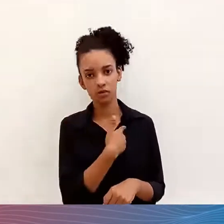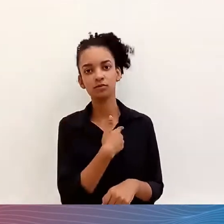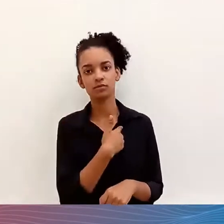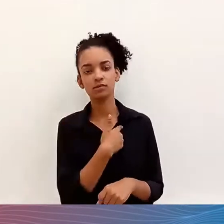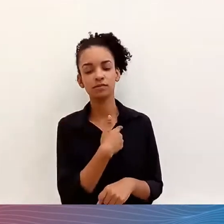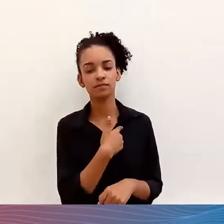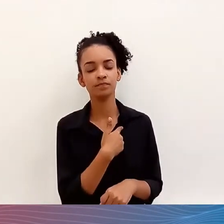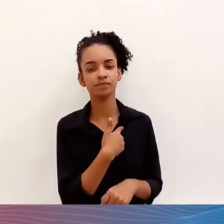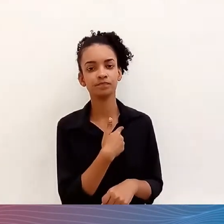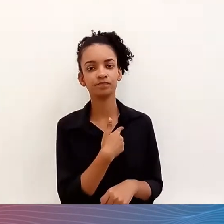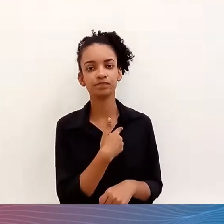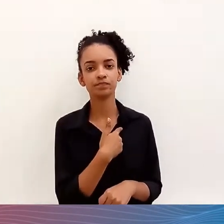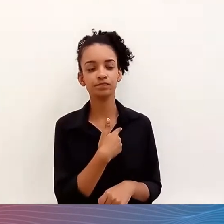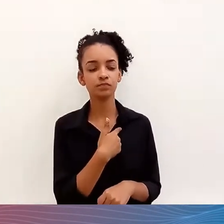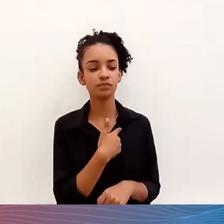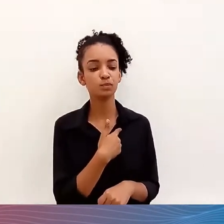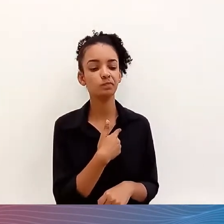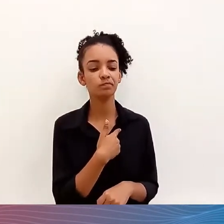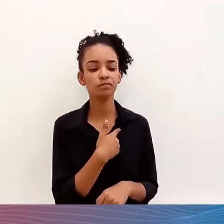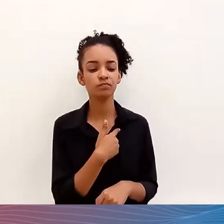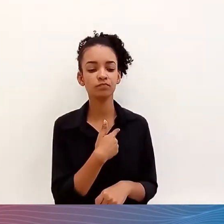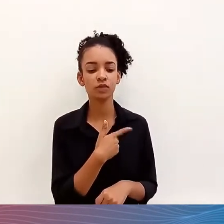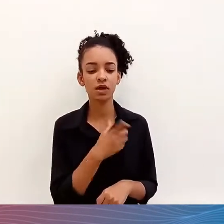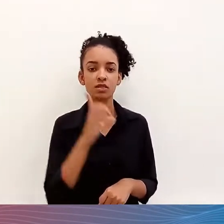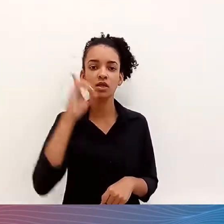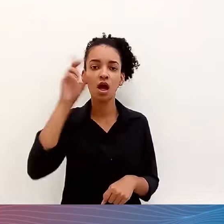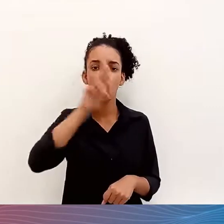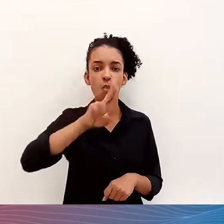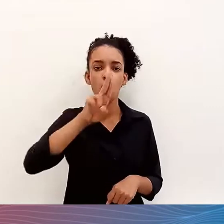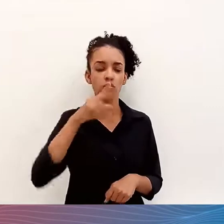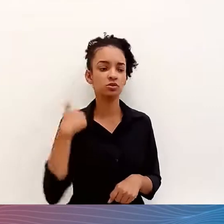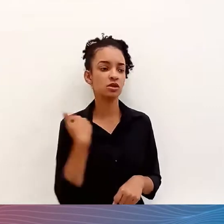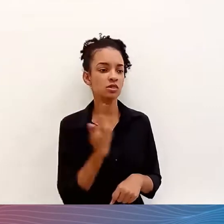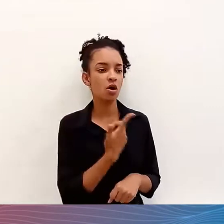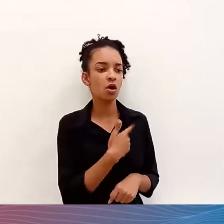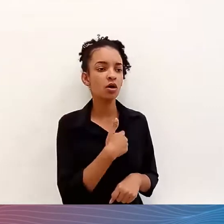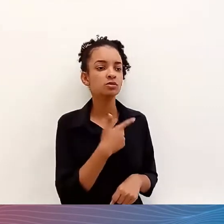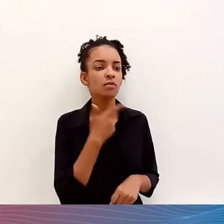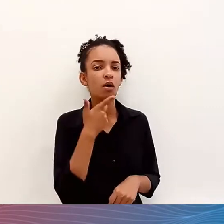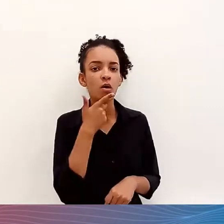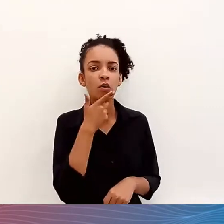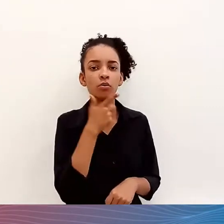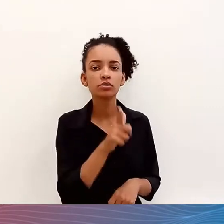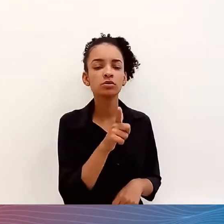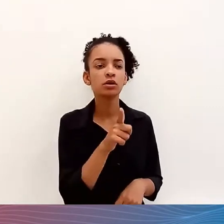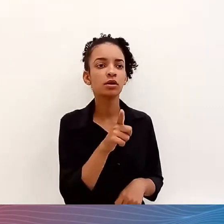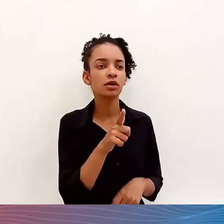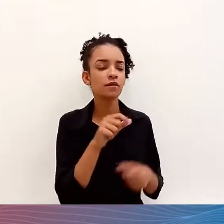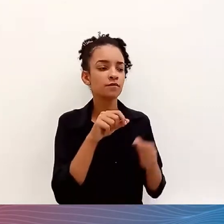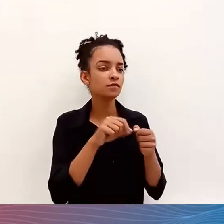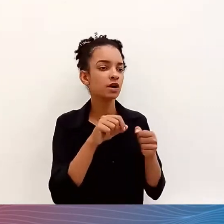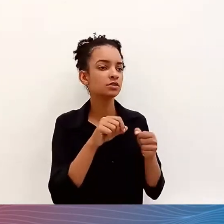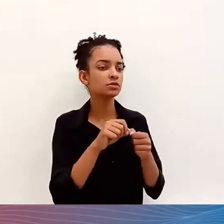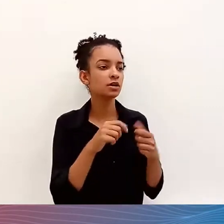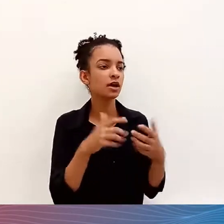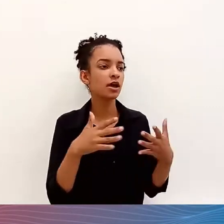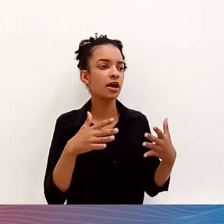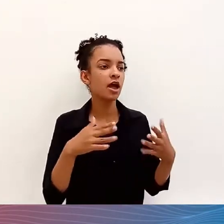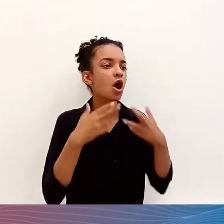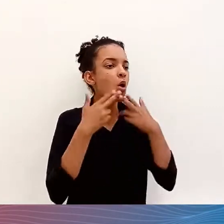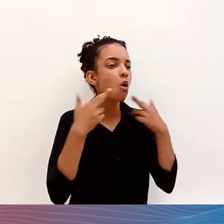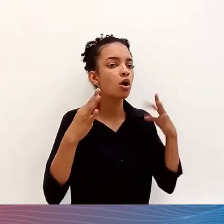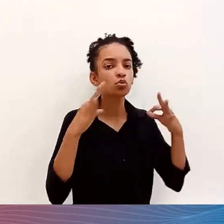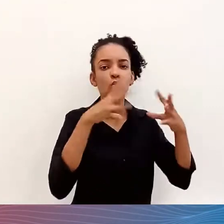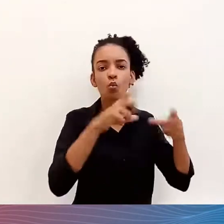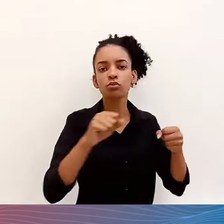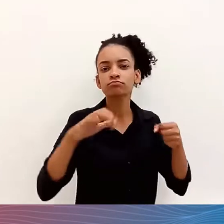meios para o Senhor alcançar. Quando Ele enche todas as coisas, nós somos a plenitude, né, daquilo que tudo enche em